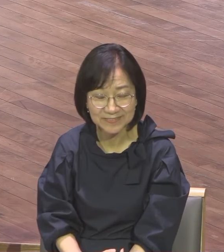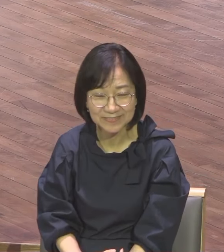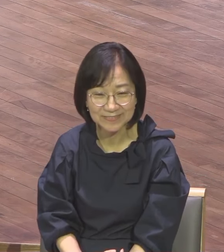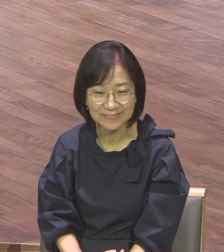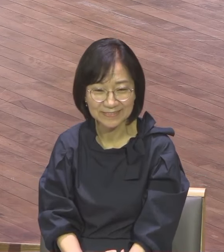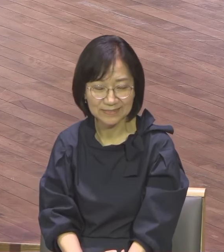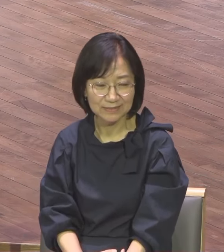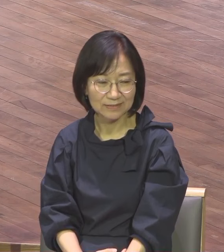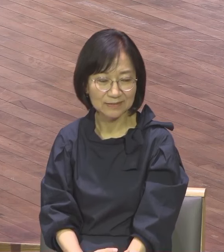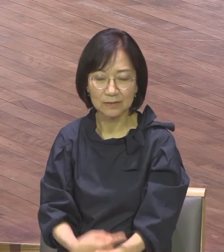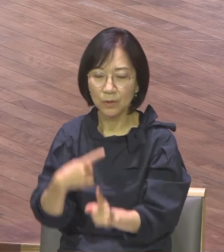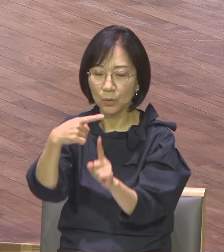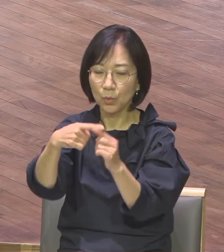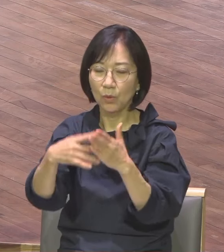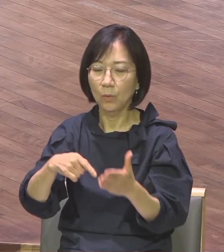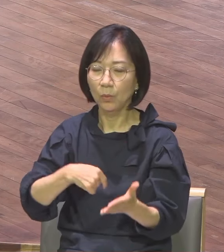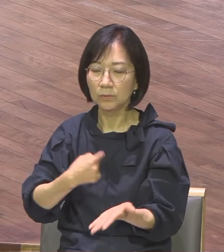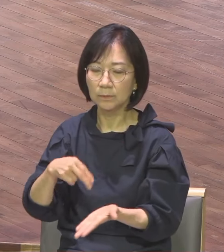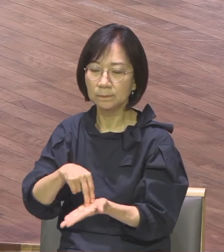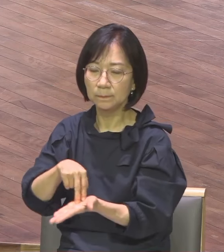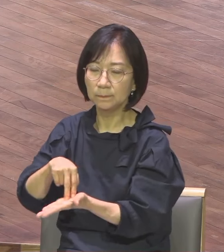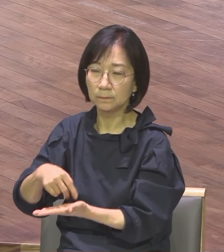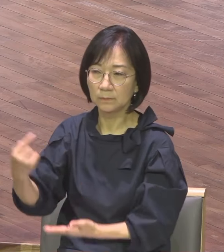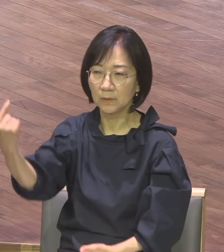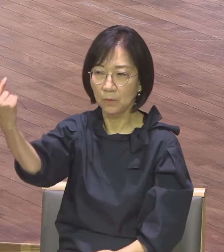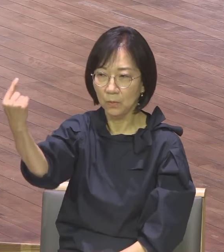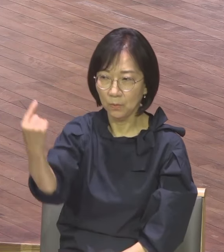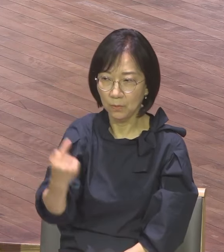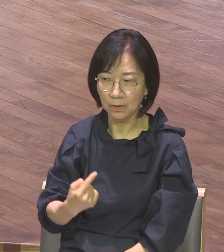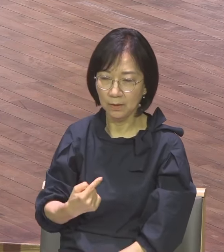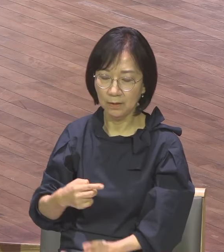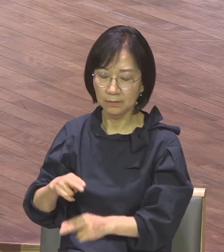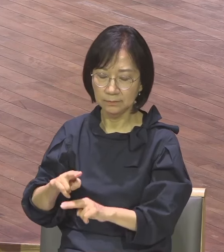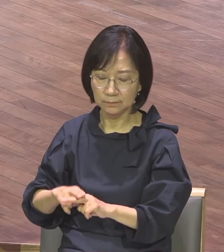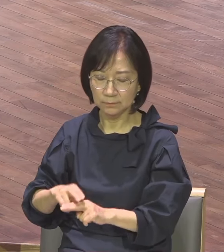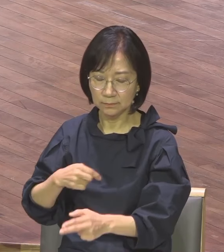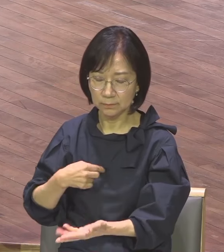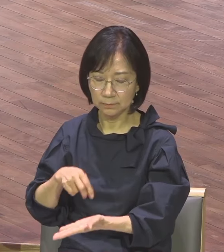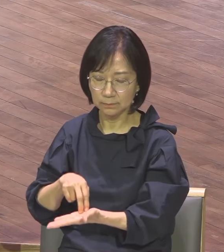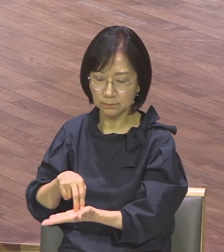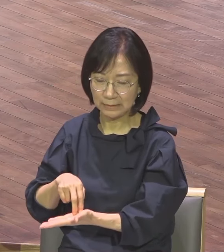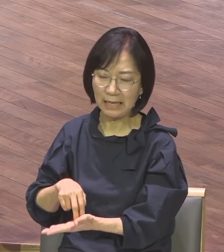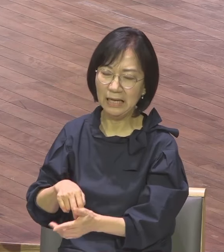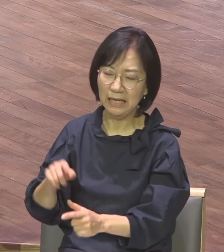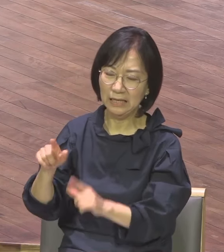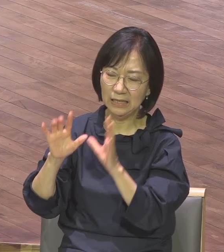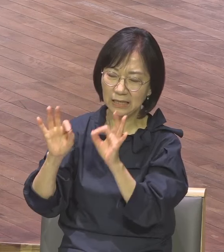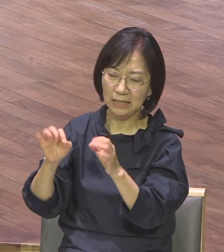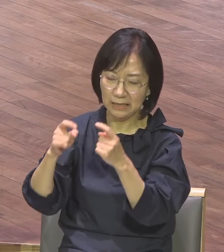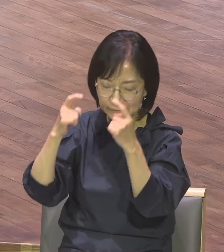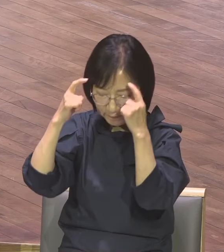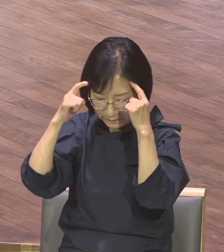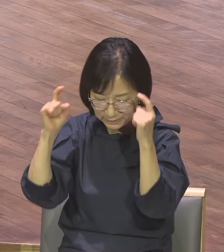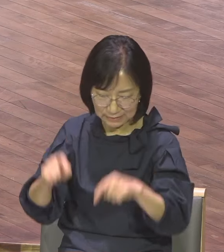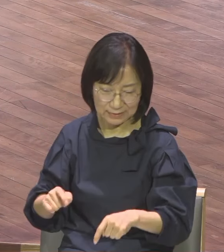혼자 교회와 고독을 싣고 있는 그만큼 어리석은 사람이 없어요.